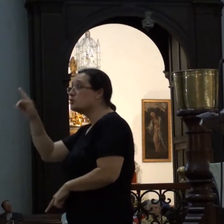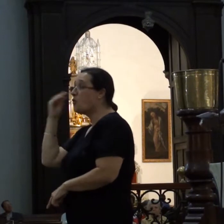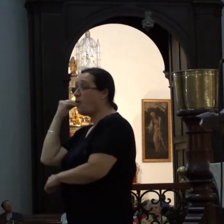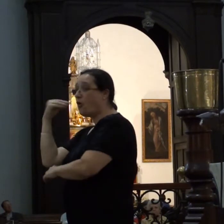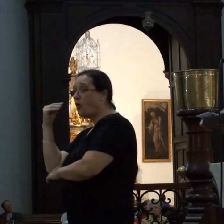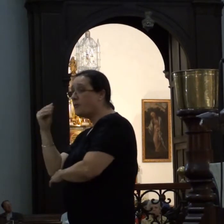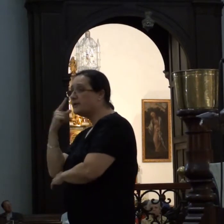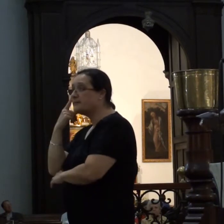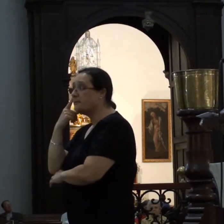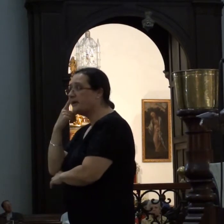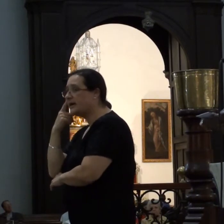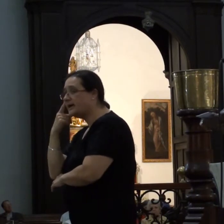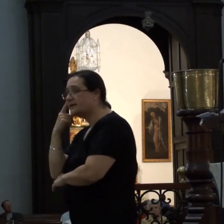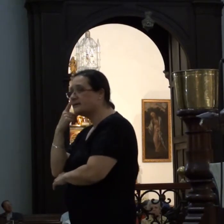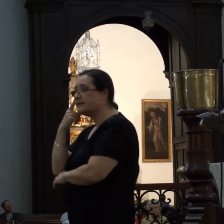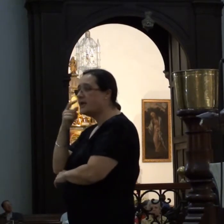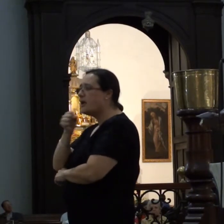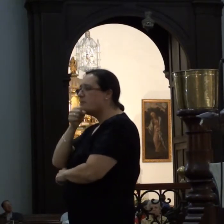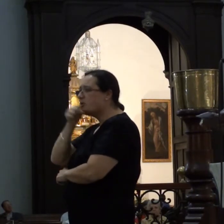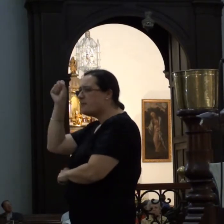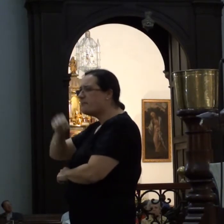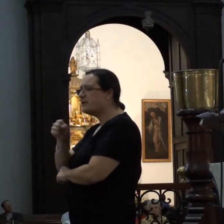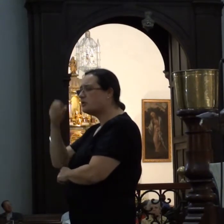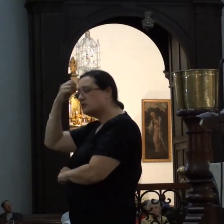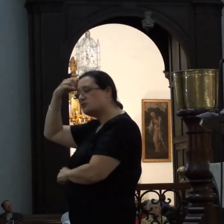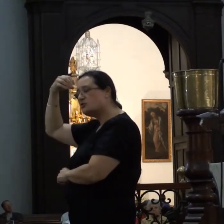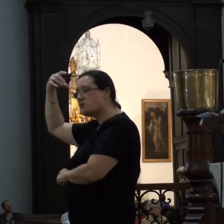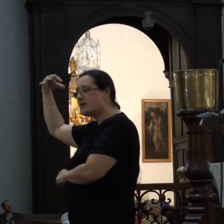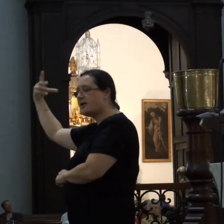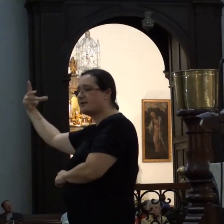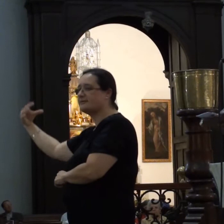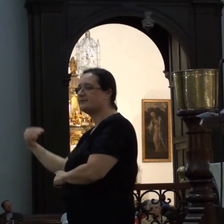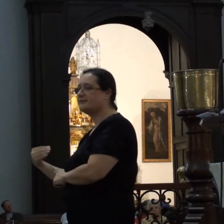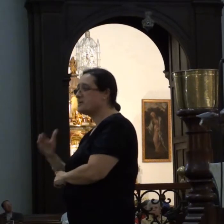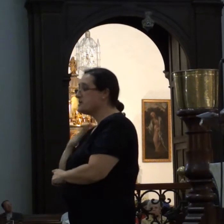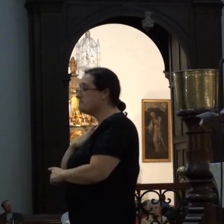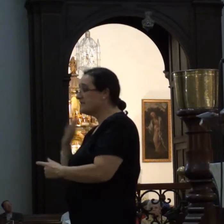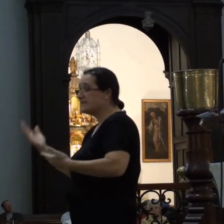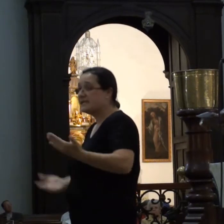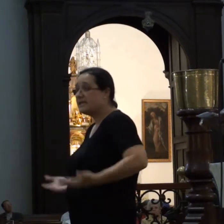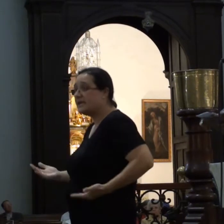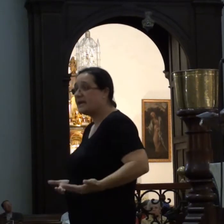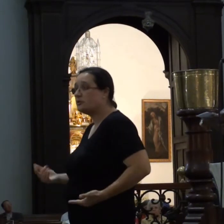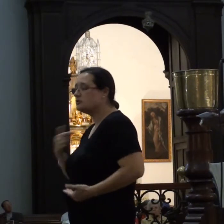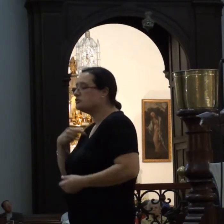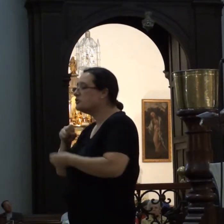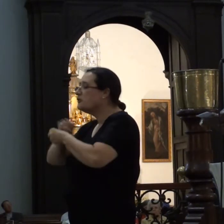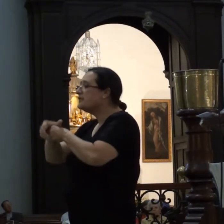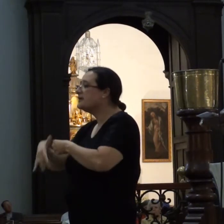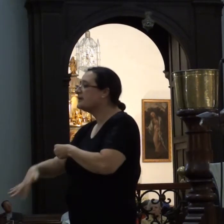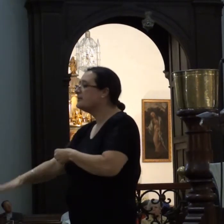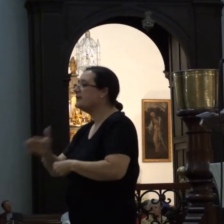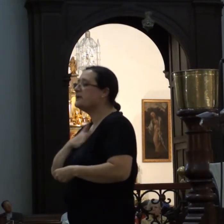sus ancianos soñarán sueños y sobre mis siervos y sobre mis siervas derramaré